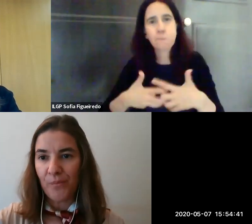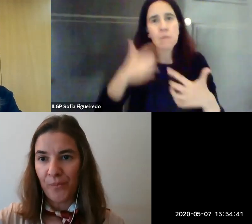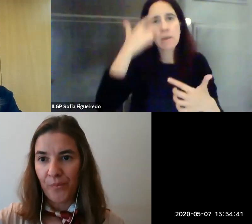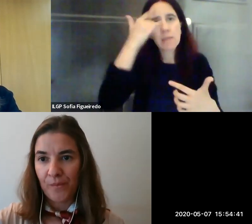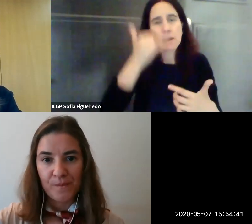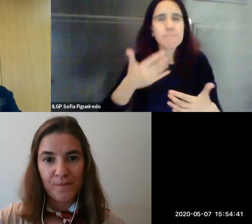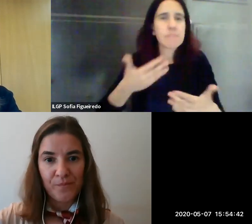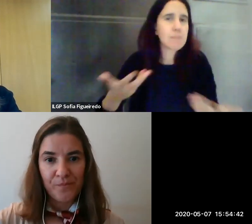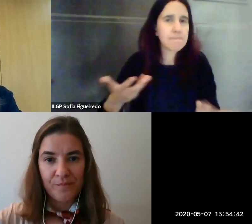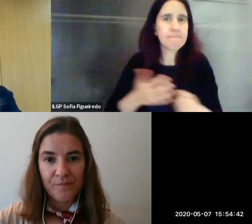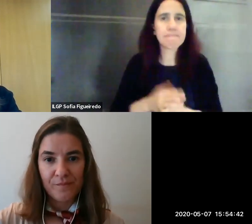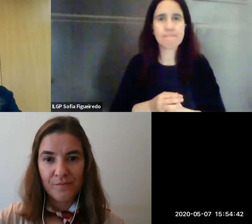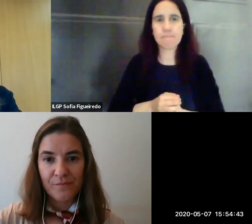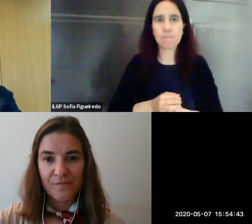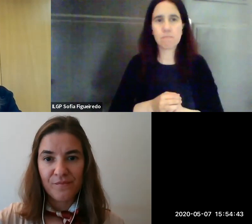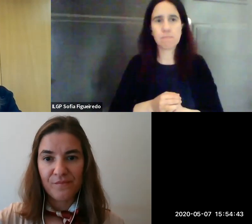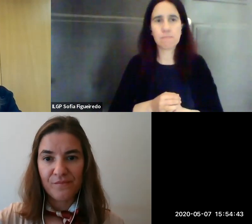enfim?